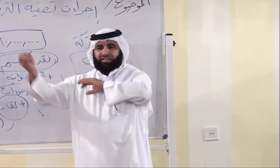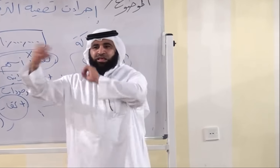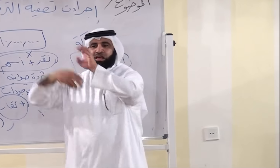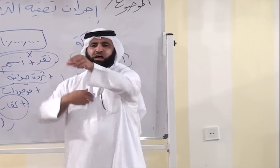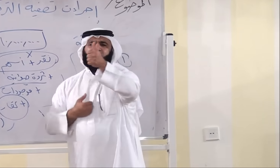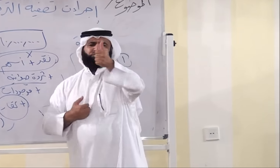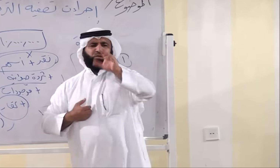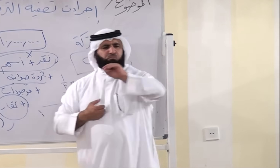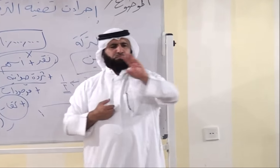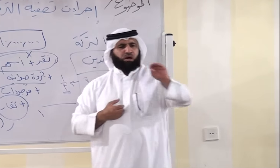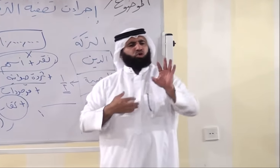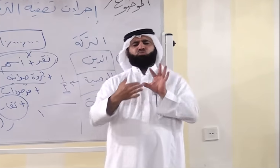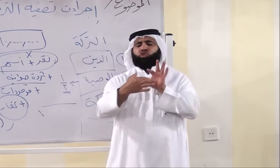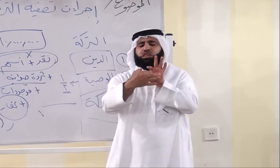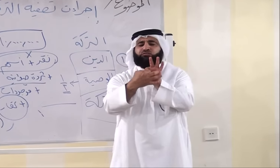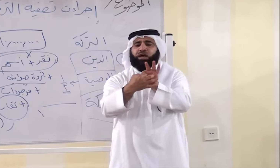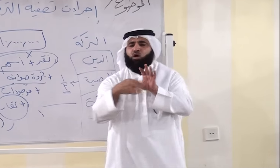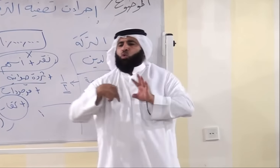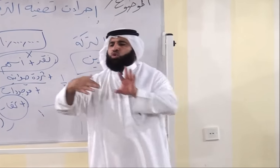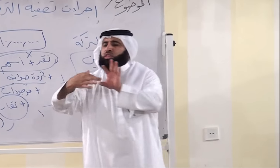الورثة والاتفاق فيما بينهم.